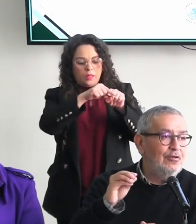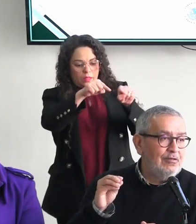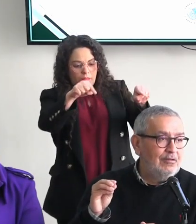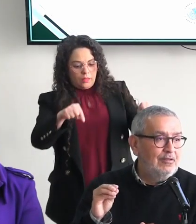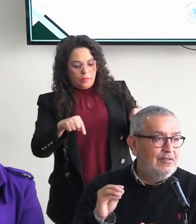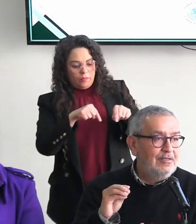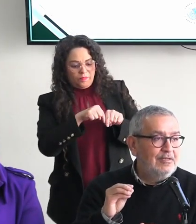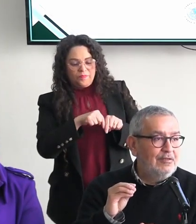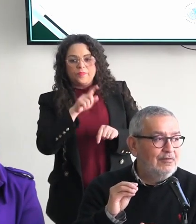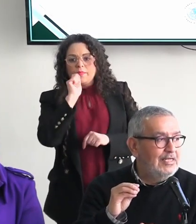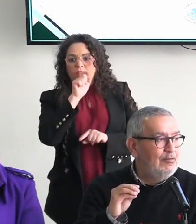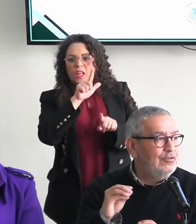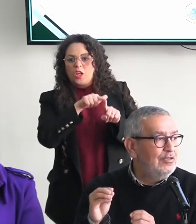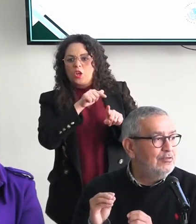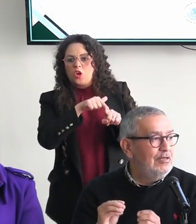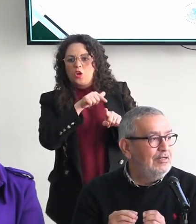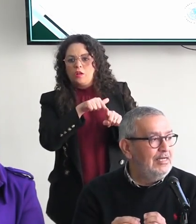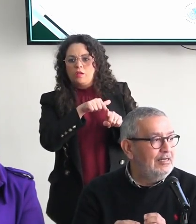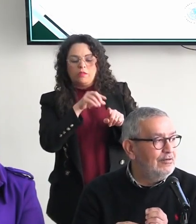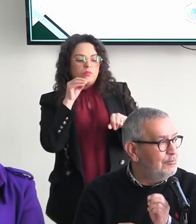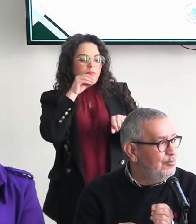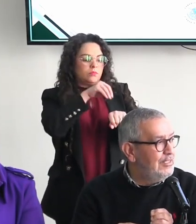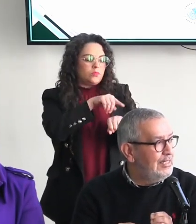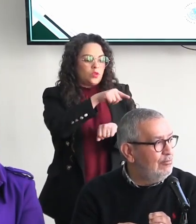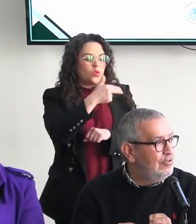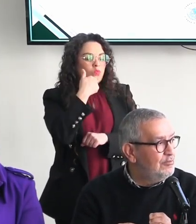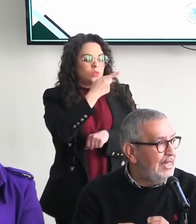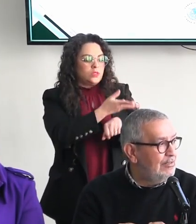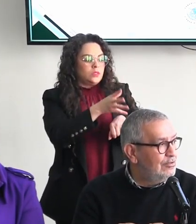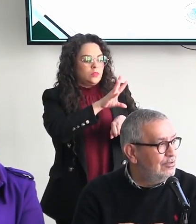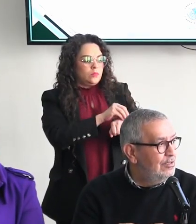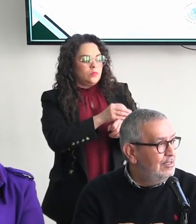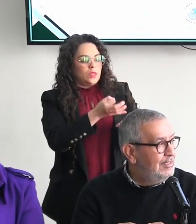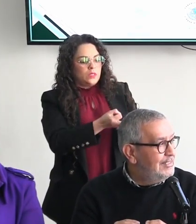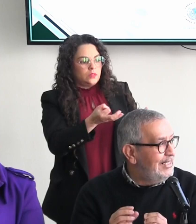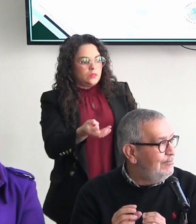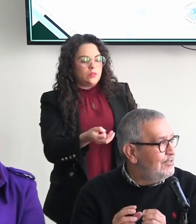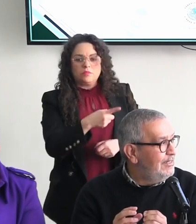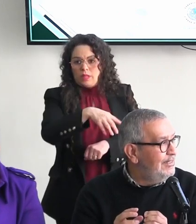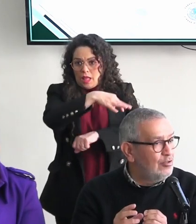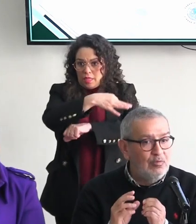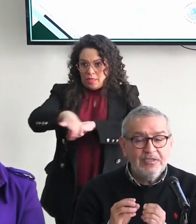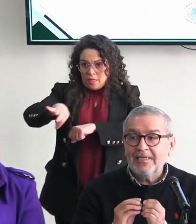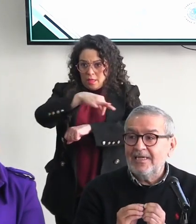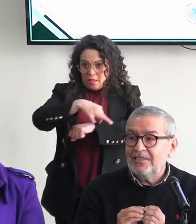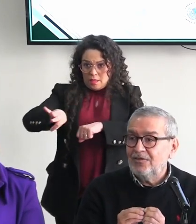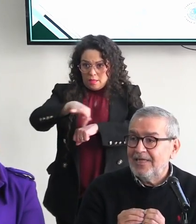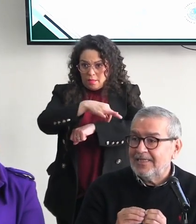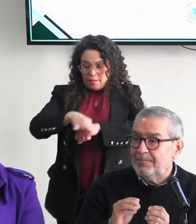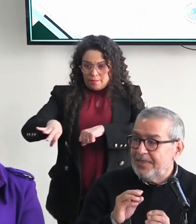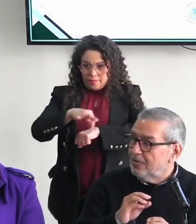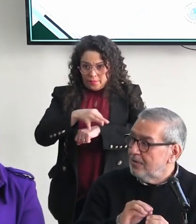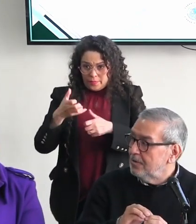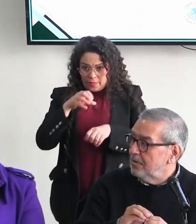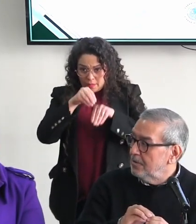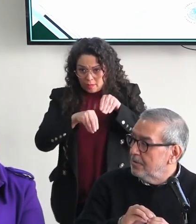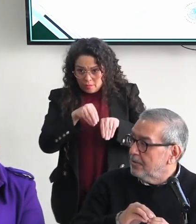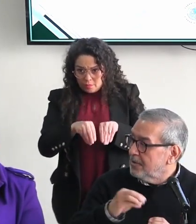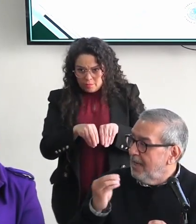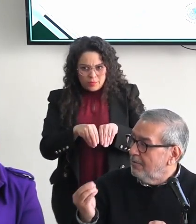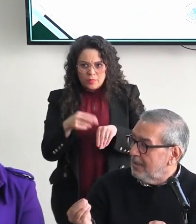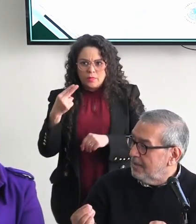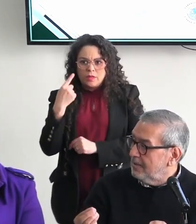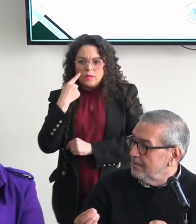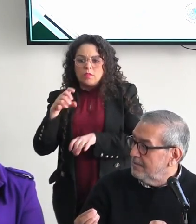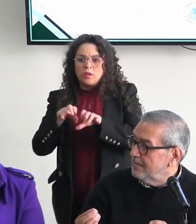de color con el uso de suelo que le correspondan a unos planos. Tenemos que ver cómo se relaciona Tepito